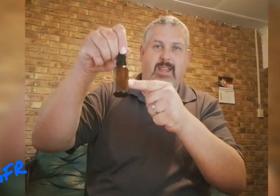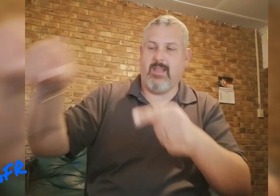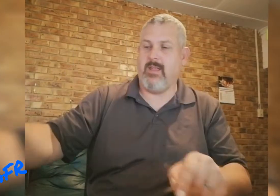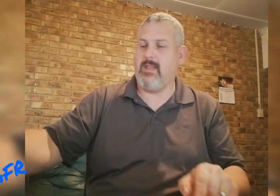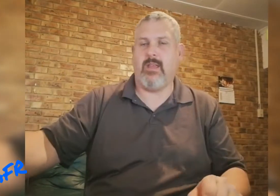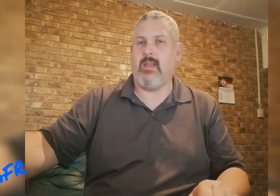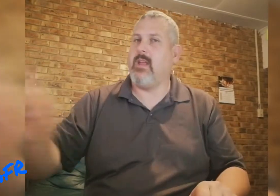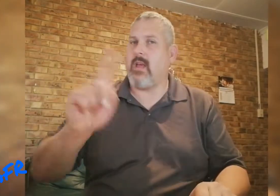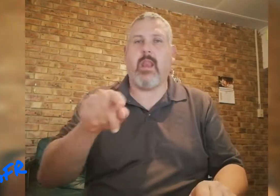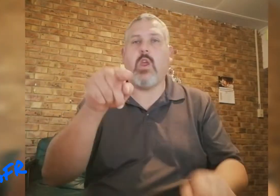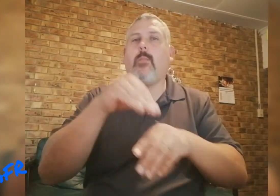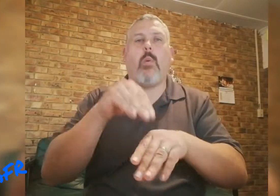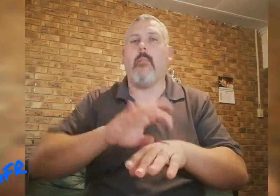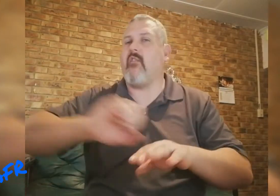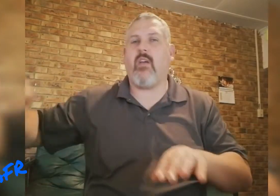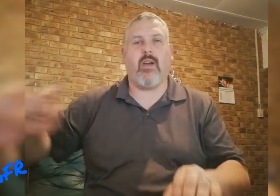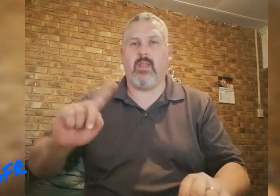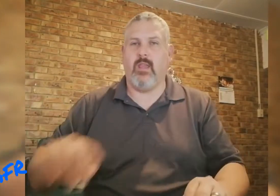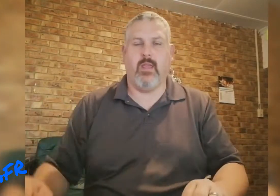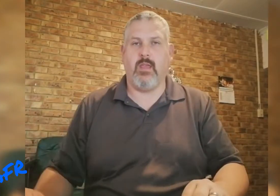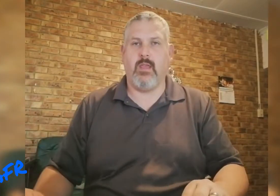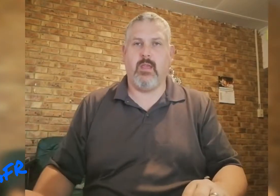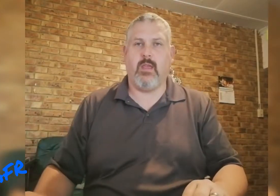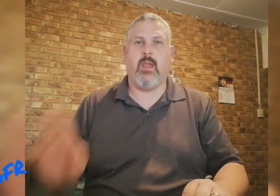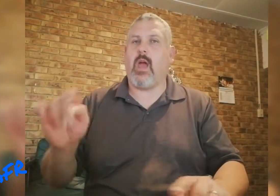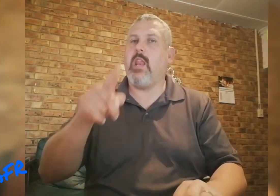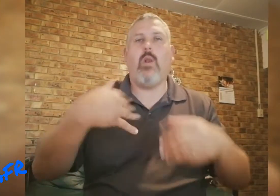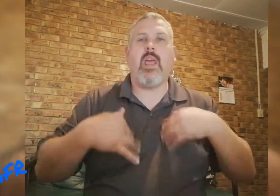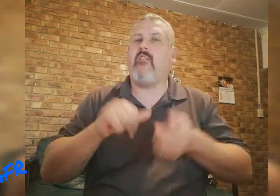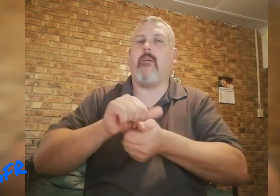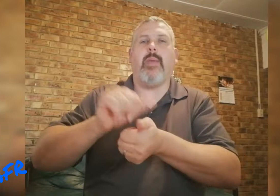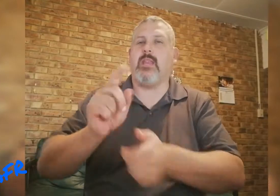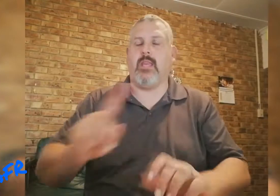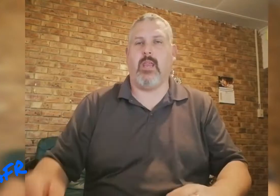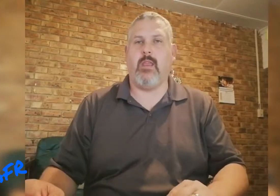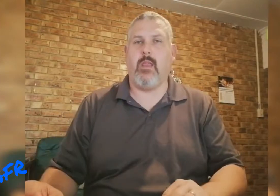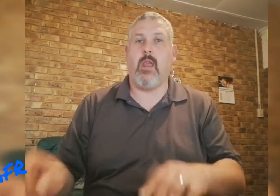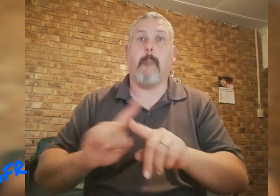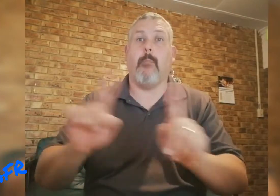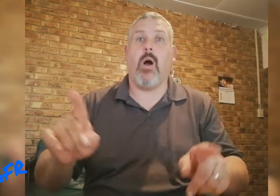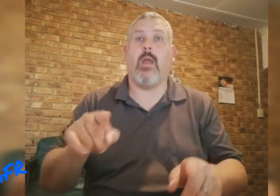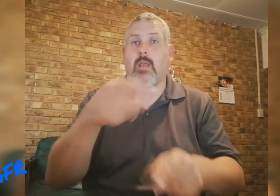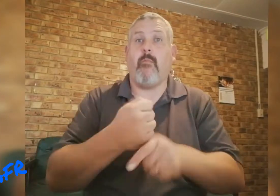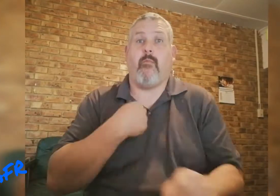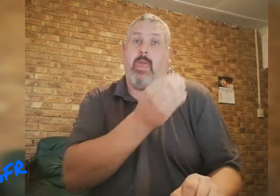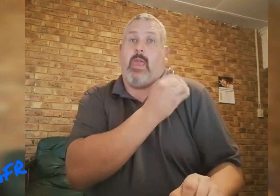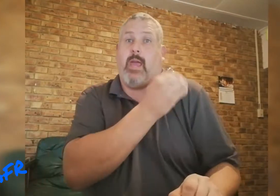Dit, gaan nie jou probleme wegvat nie, gaan nie jou leven verbeter nie, maar het kan my